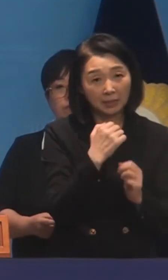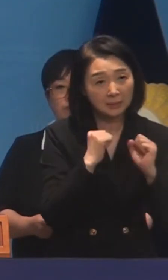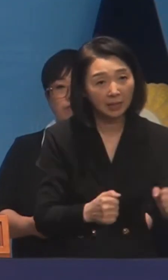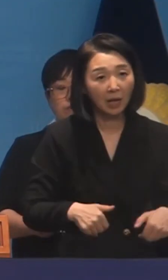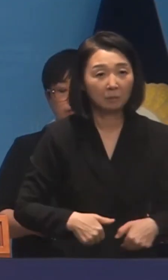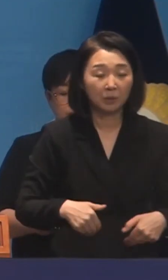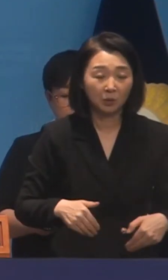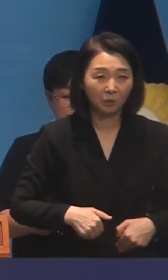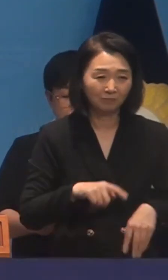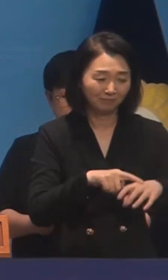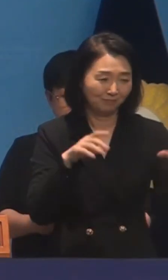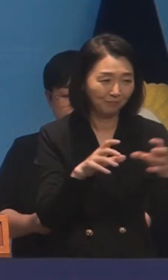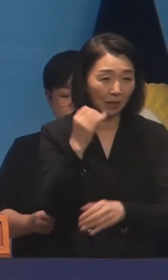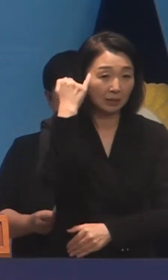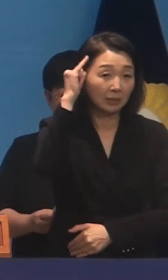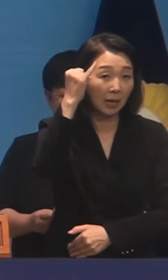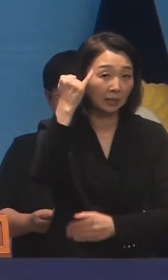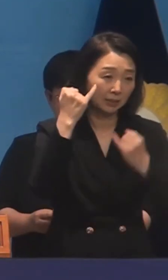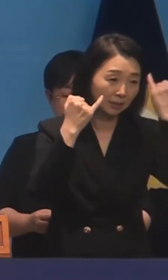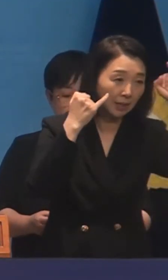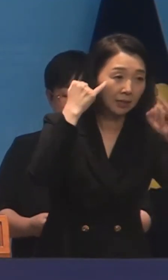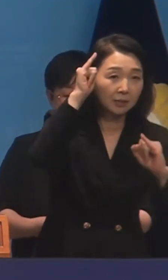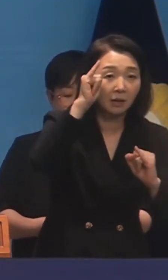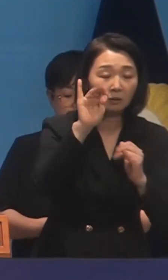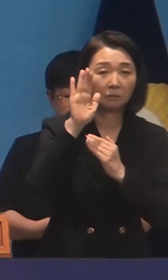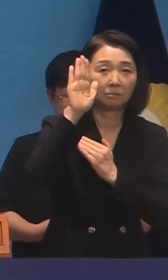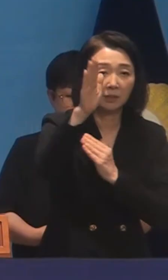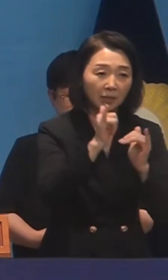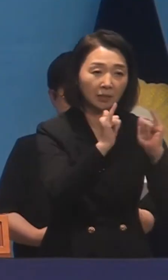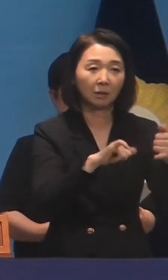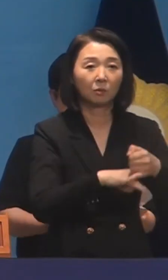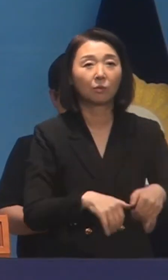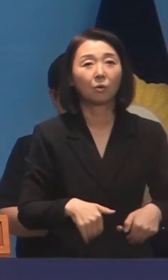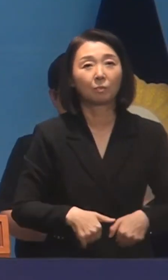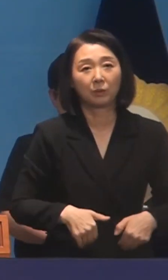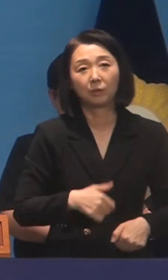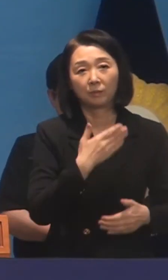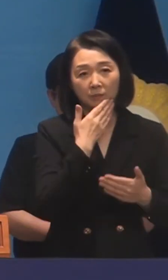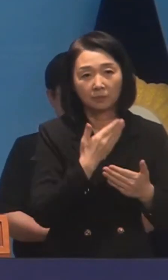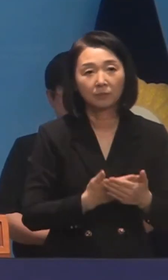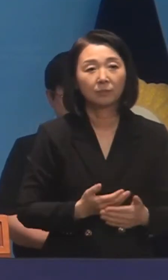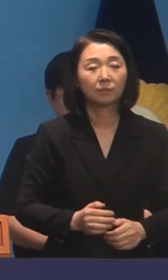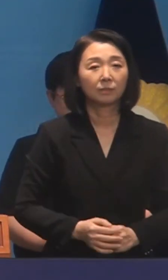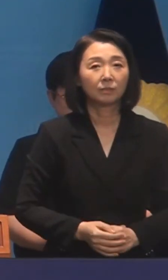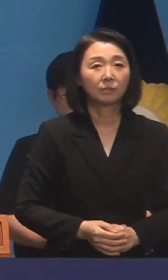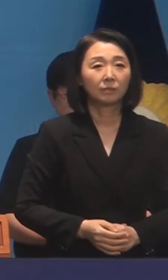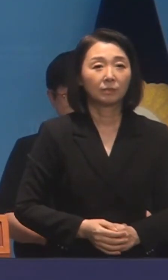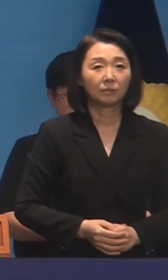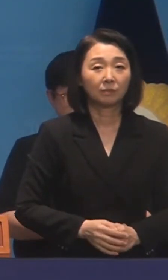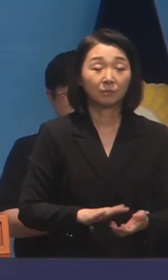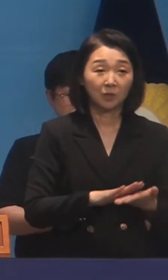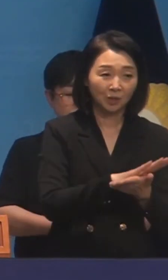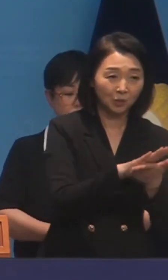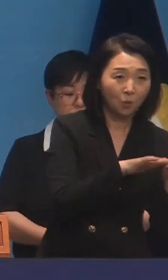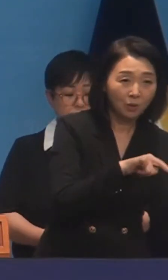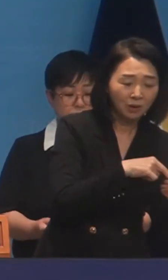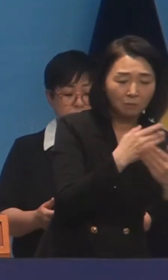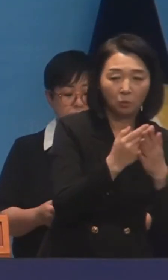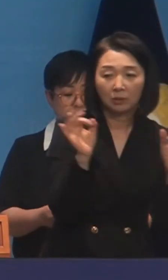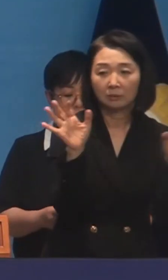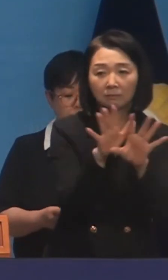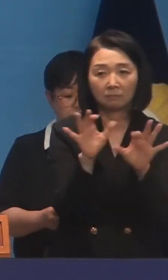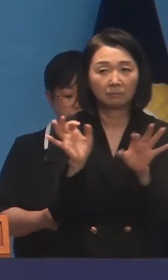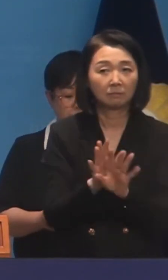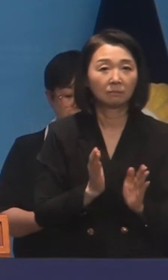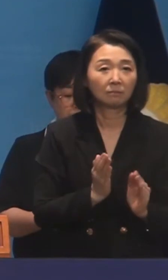협력과 창의성이야말로 미래 인재가 갖춰야 할 핵심 역량입니다. 놀이가 완전히